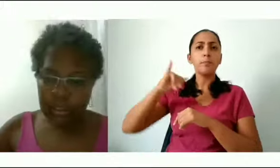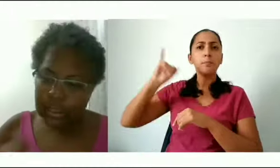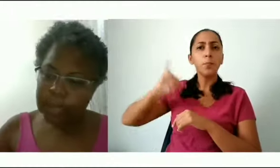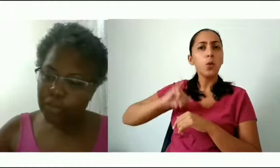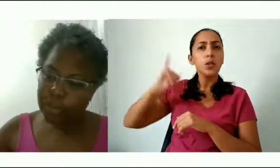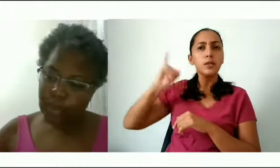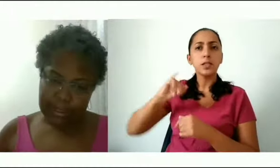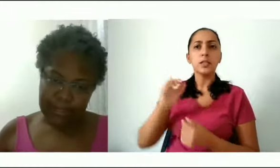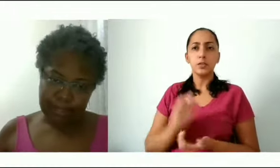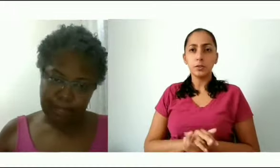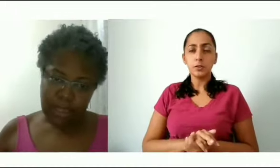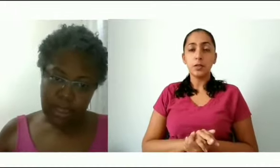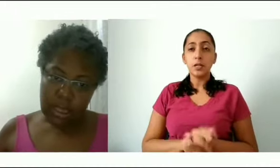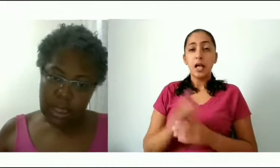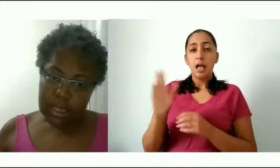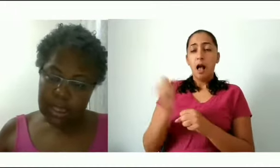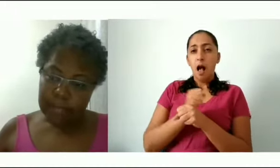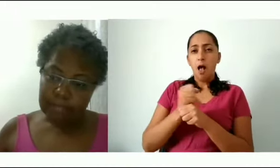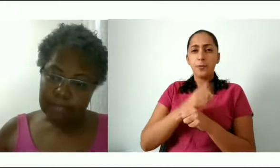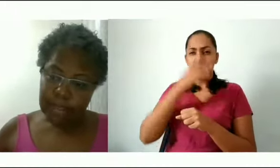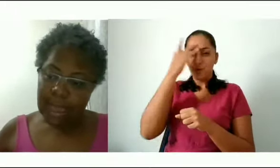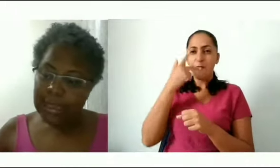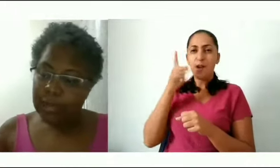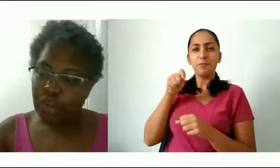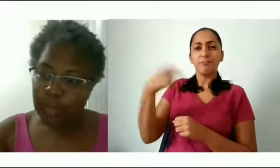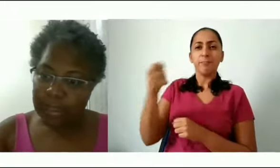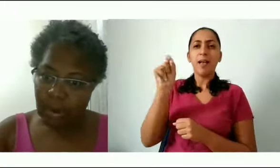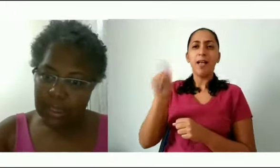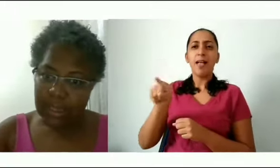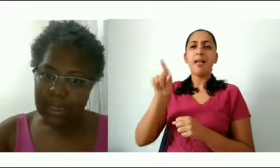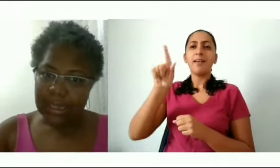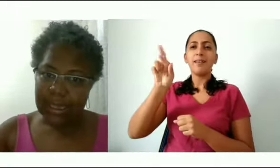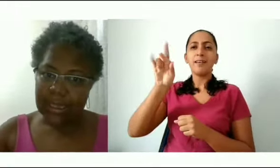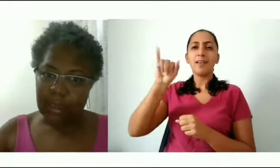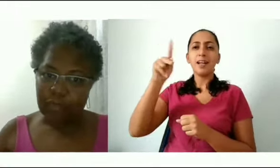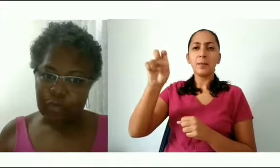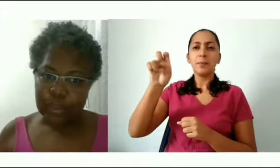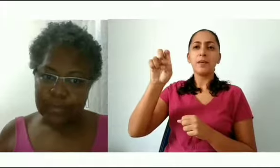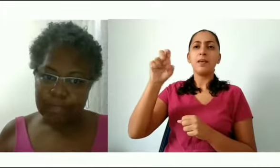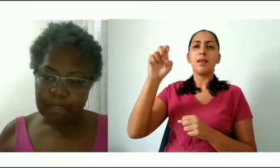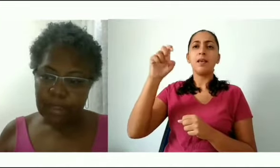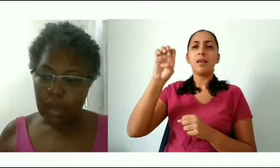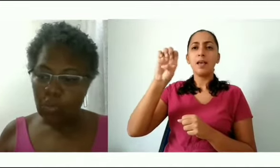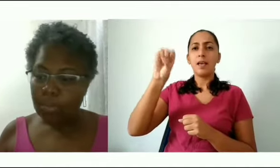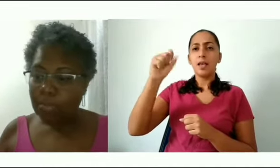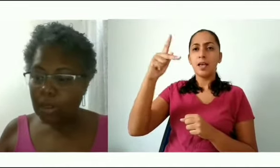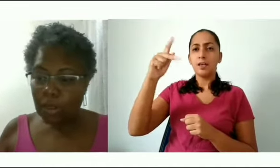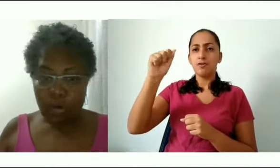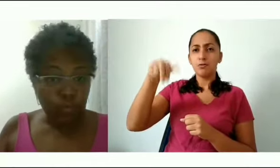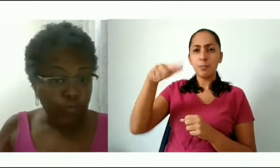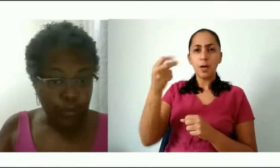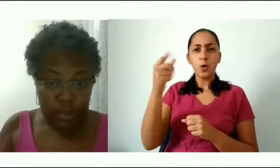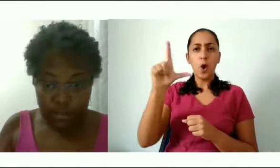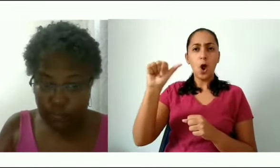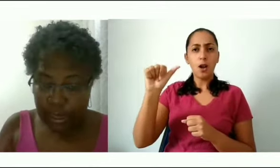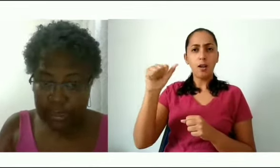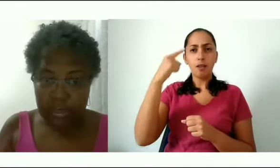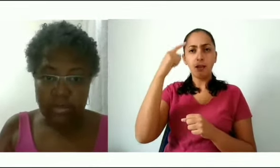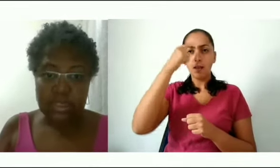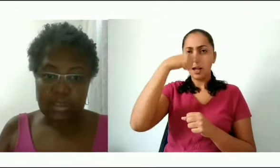de gripe espanhola. A gripe espanhola, ela foi um